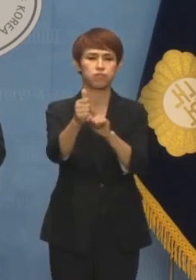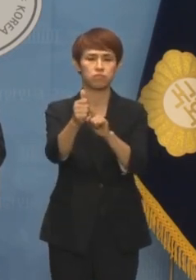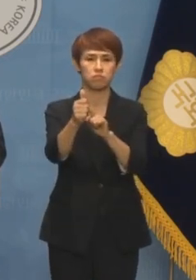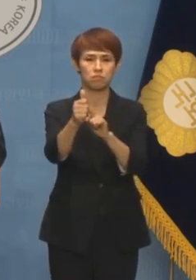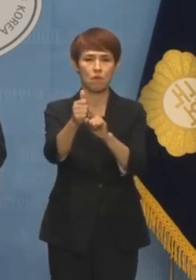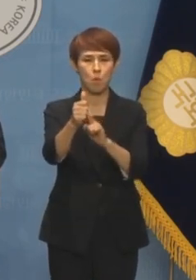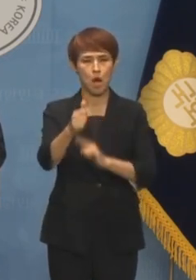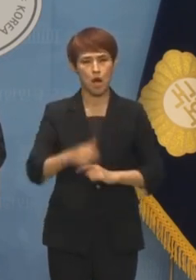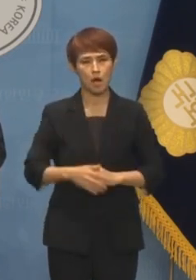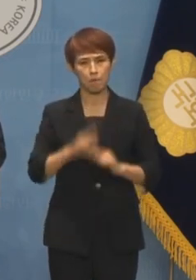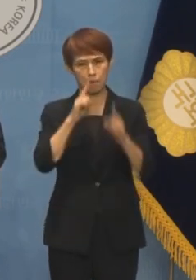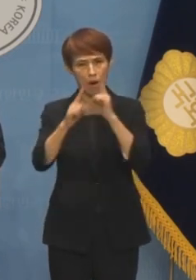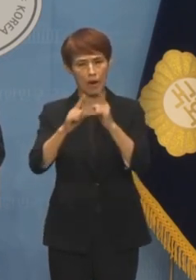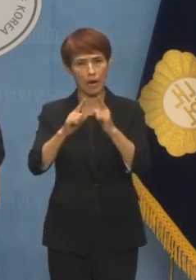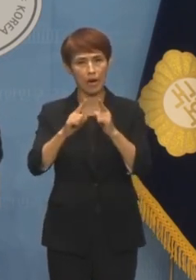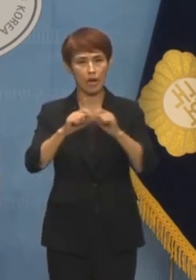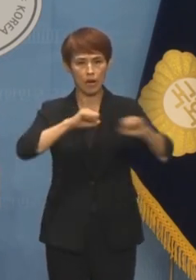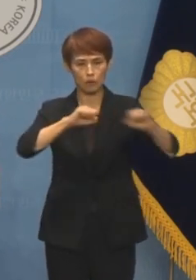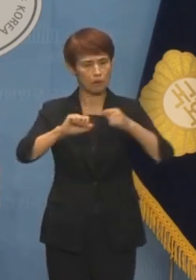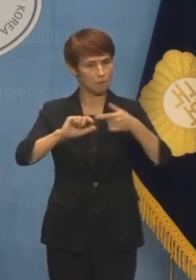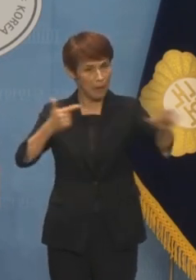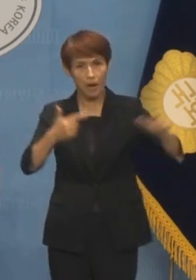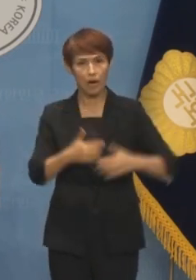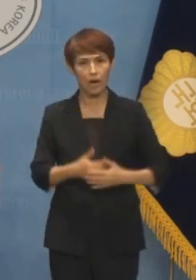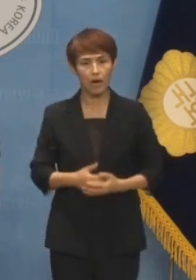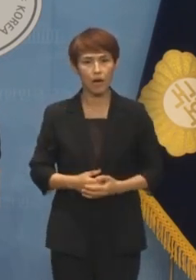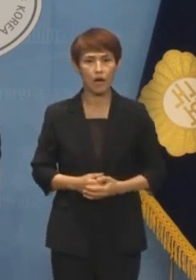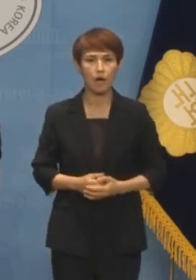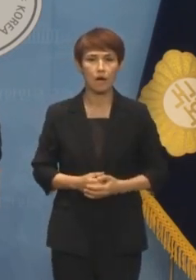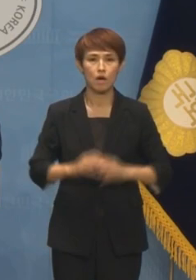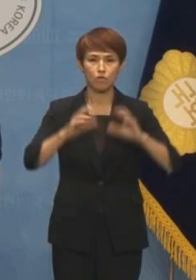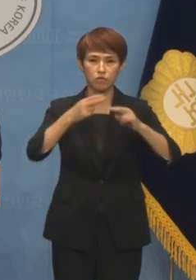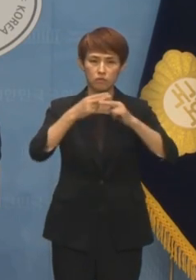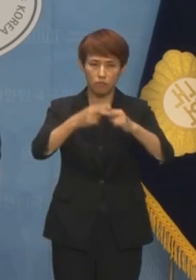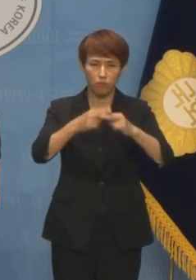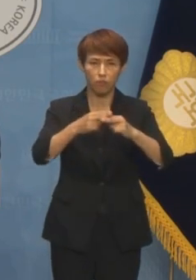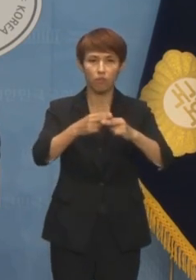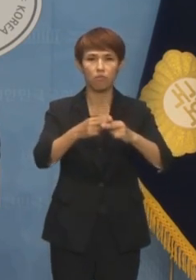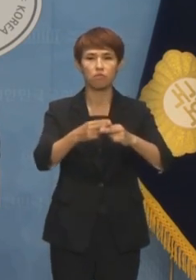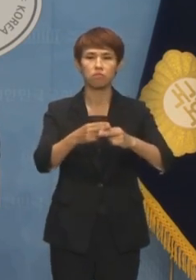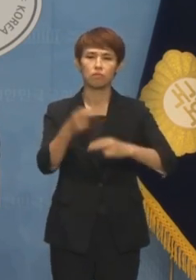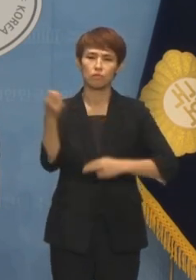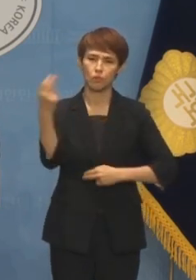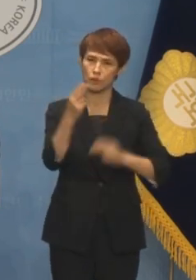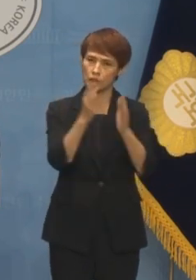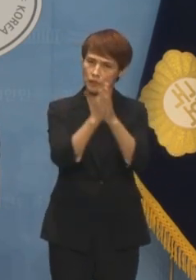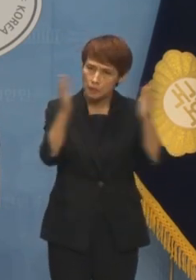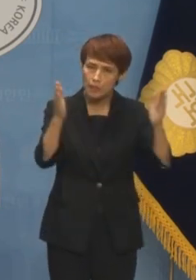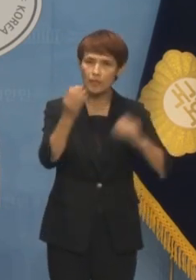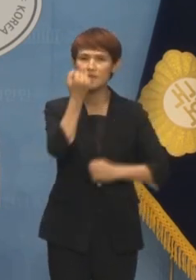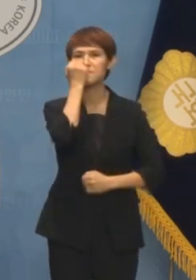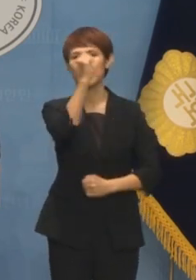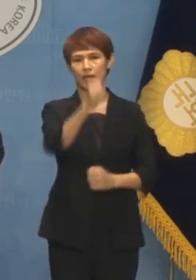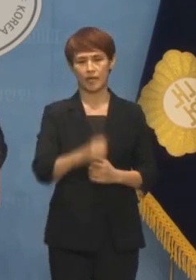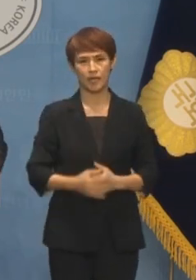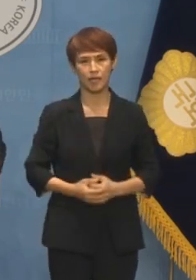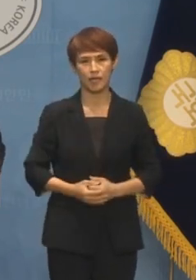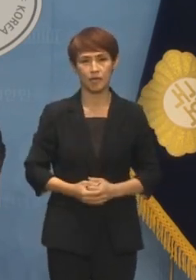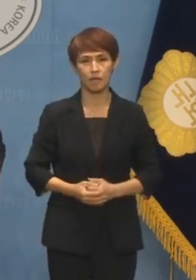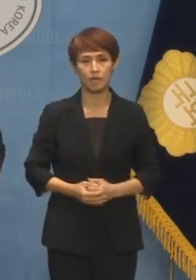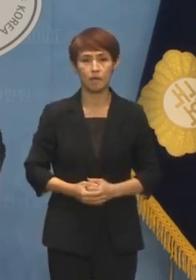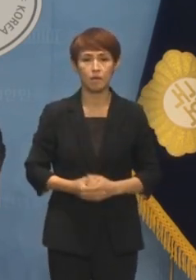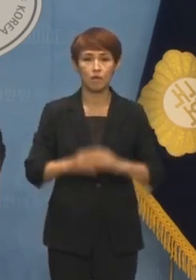부정이 아닐 수 없습니다. 국정농단 시즌2가 진행되고 있음을 스스로 인정한 꼴입니다.